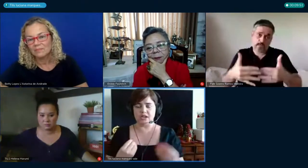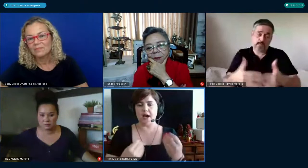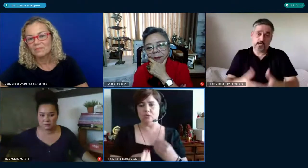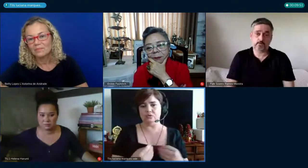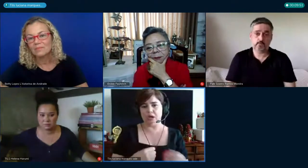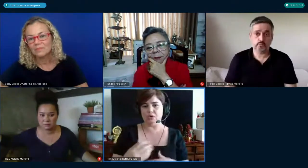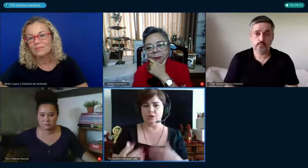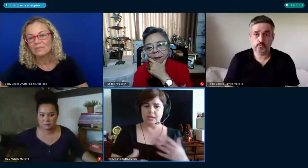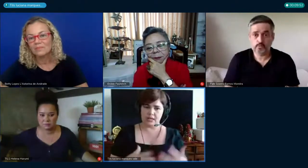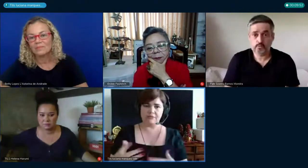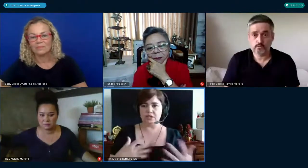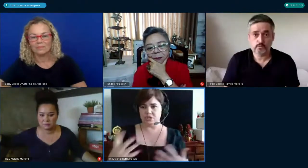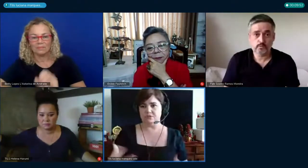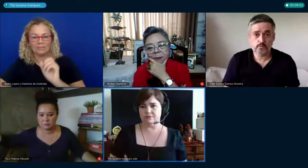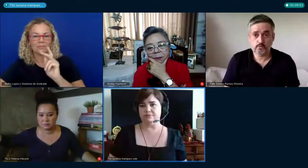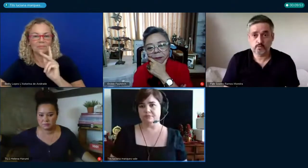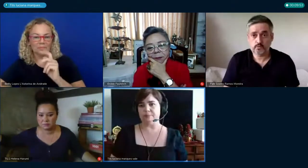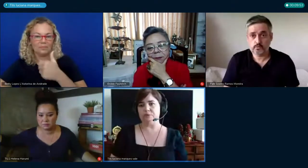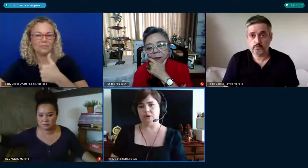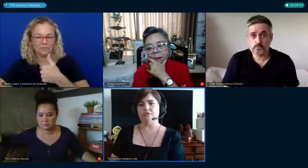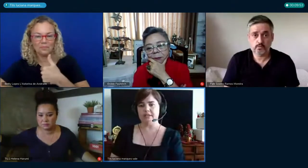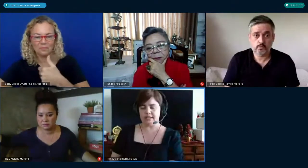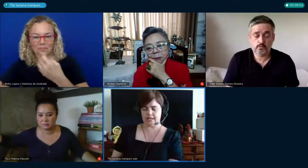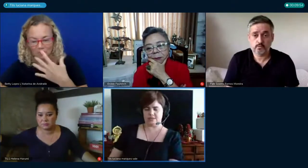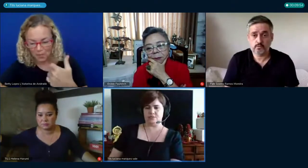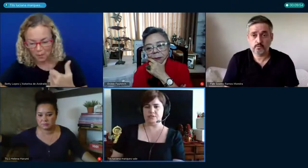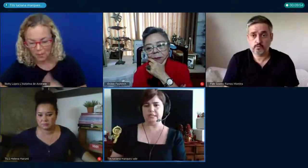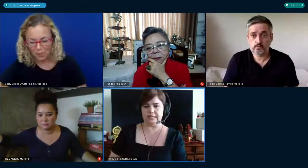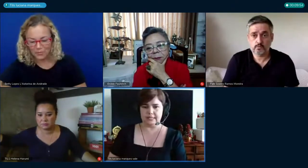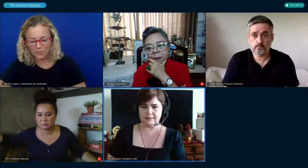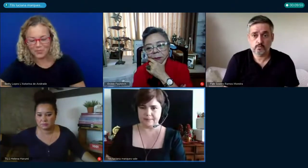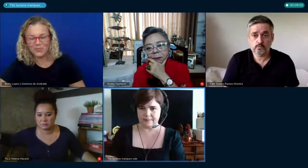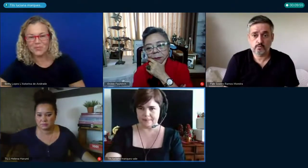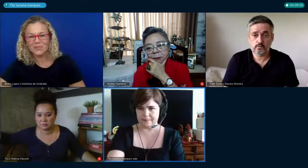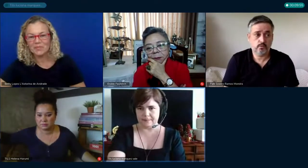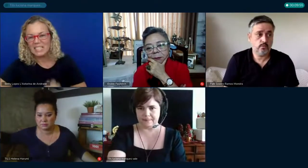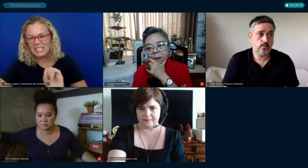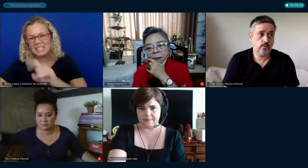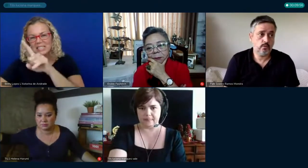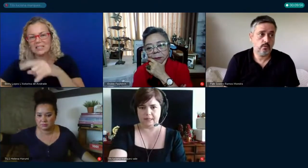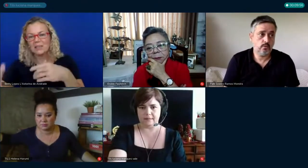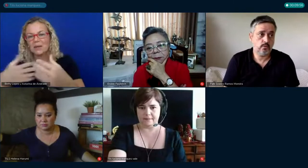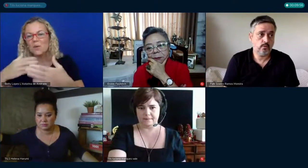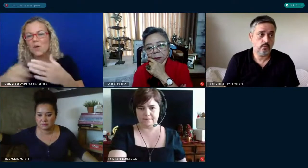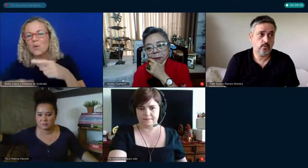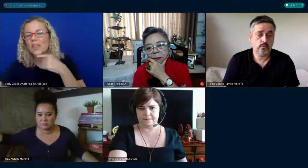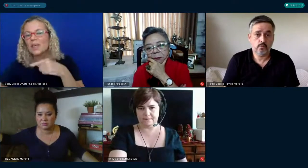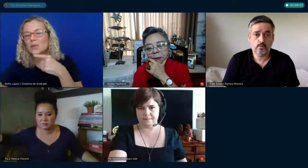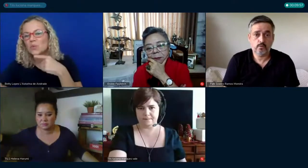necessidade de retirar ou não. Enfim, a gente vai poder conversar isso, com certeza.